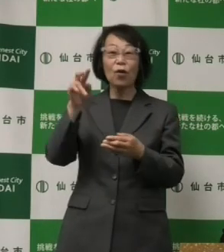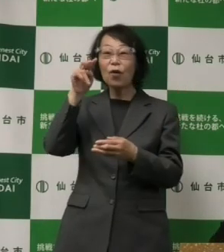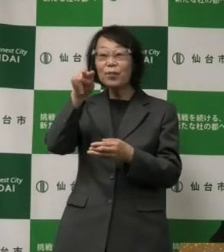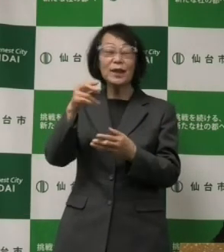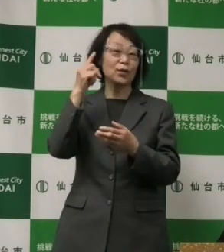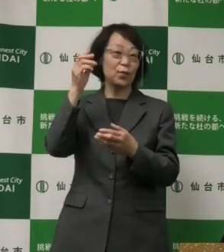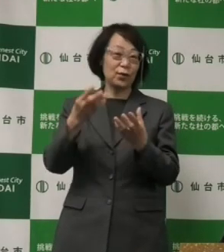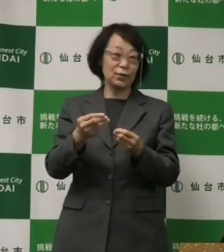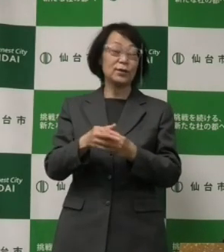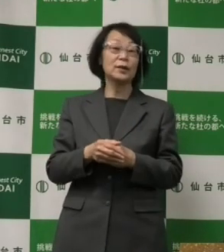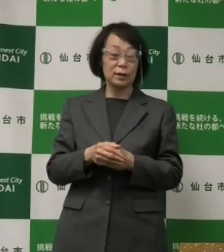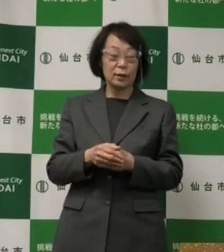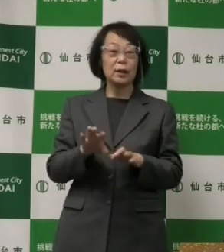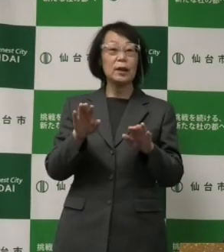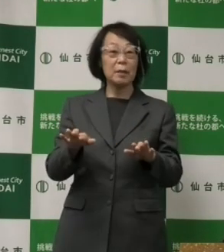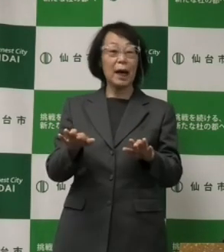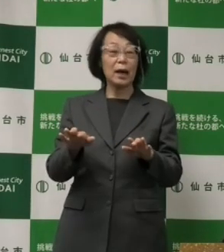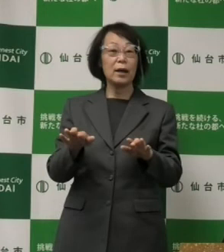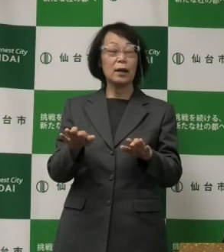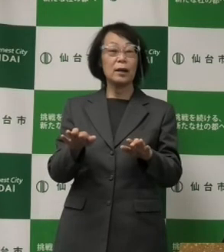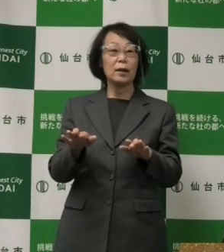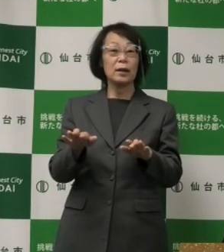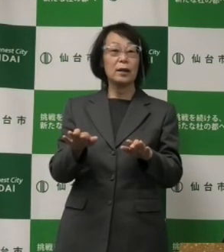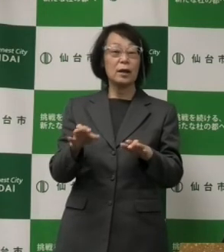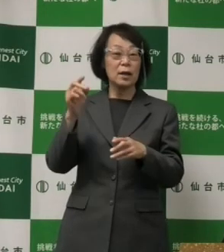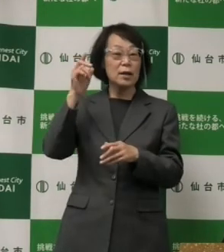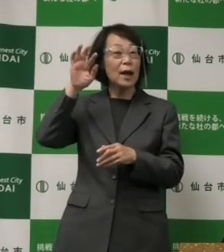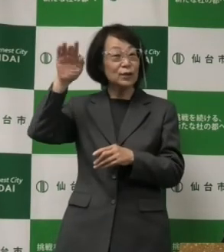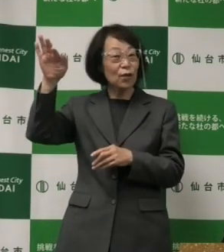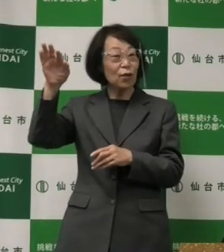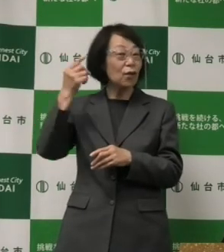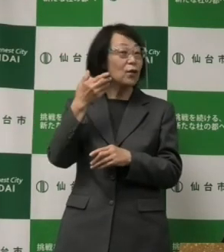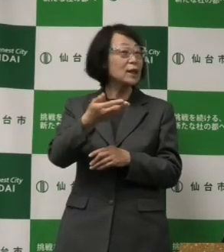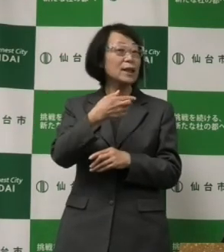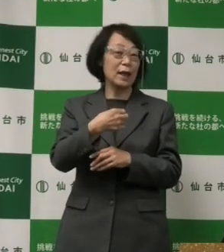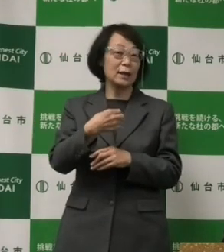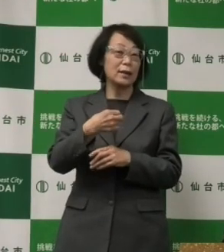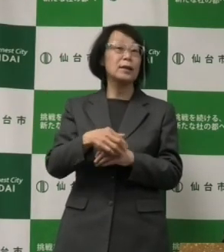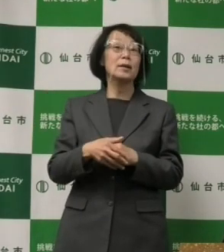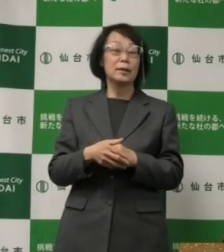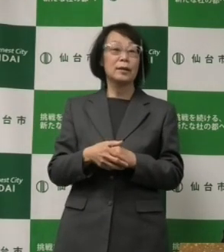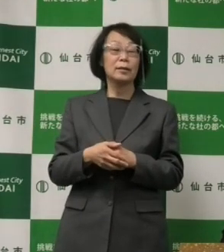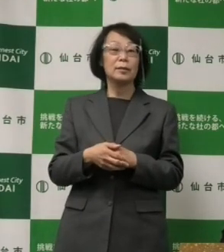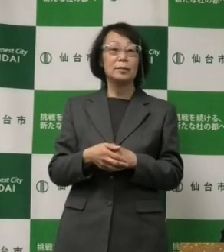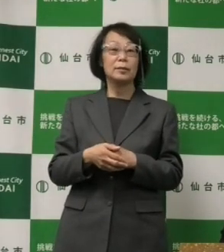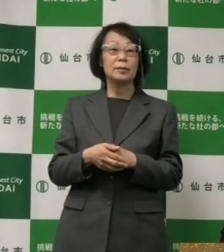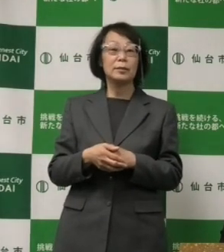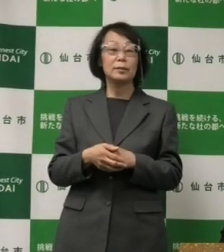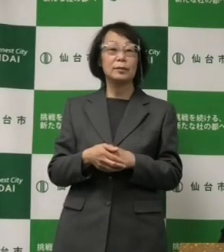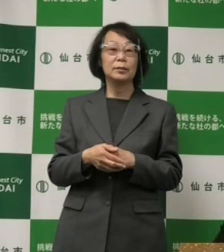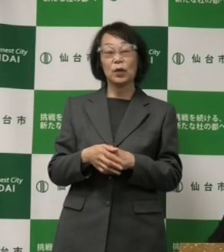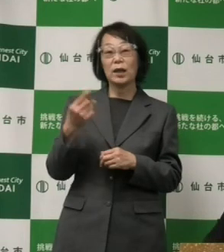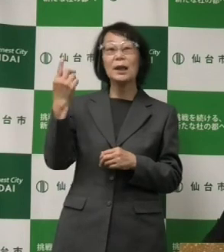が、改めて現段階 の, ご感想をお伺いしたいなと思ってですね。 はい、